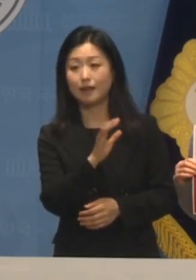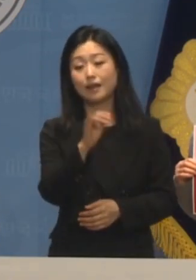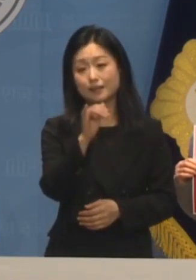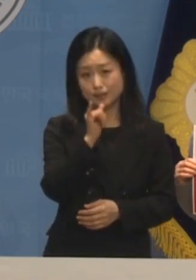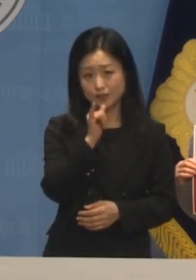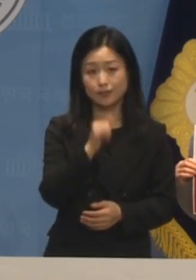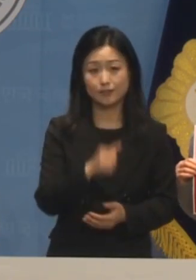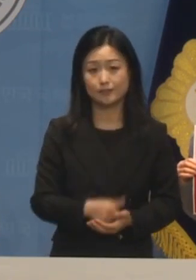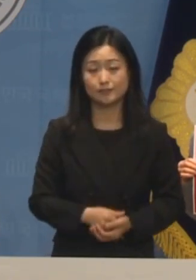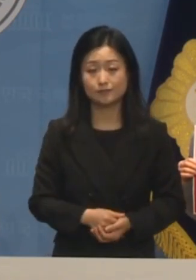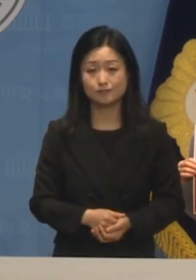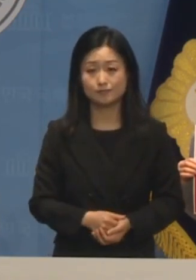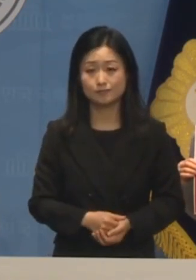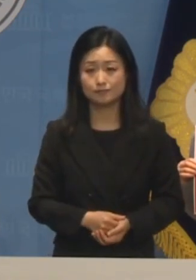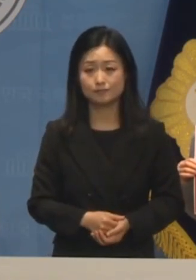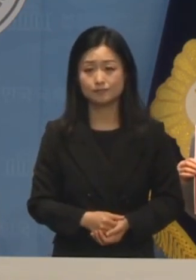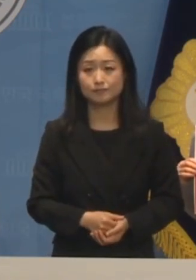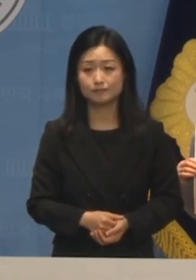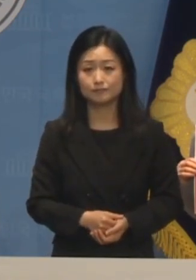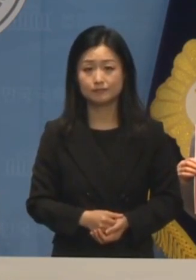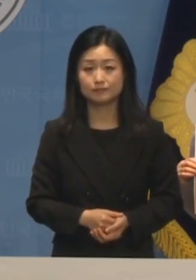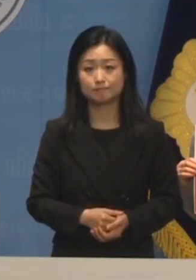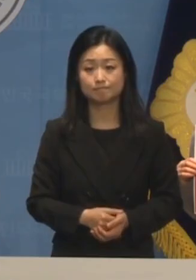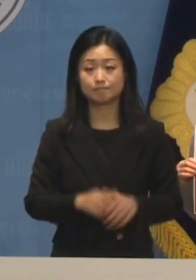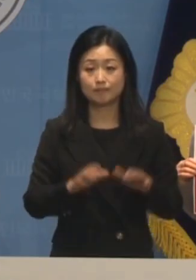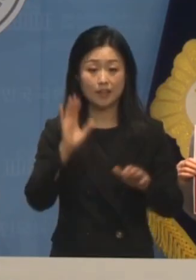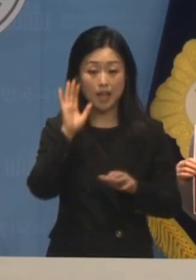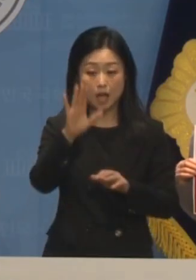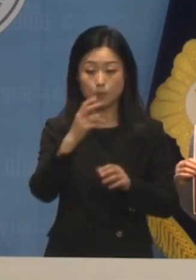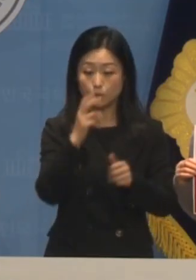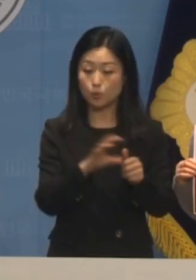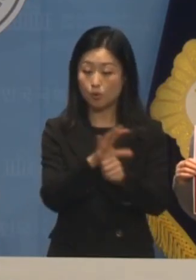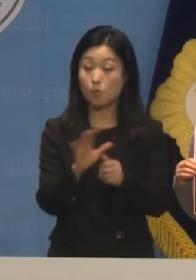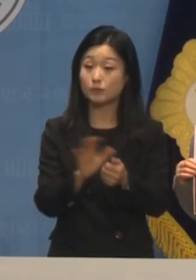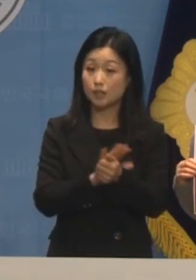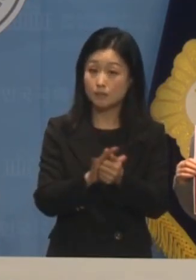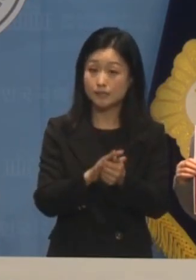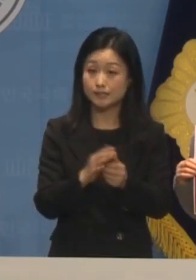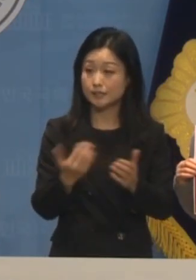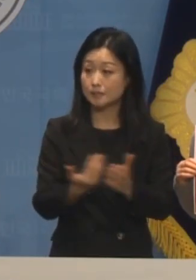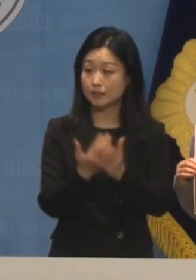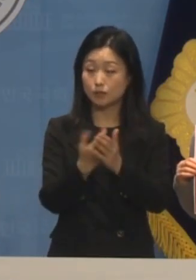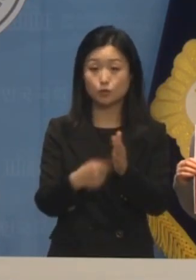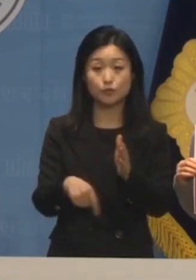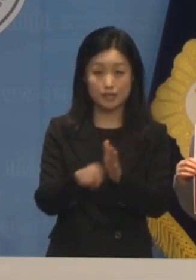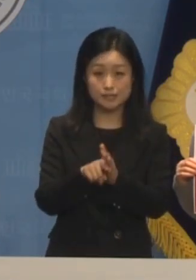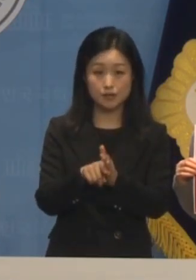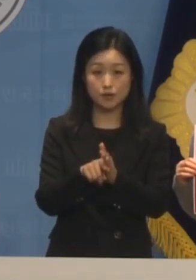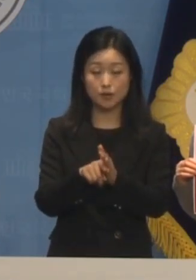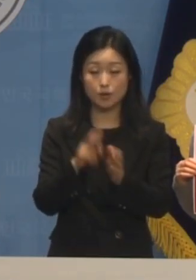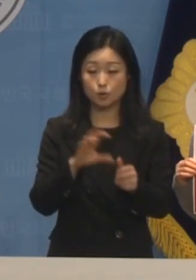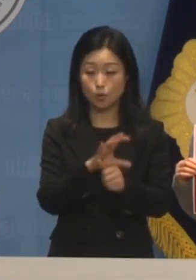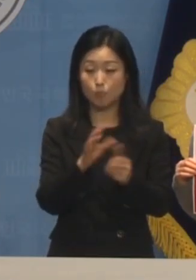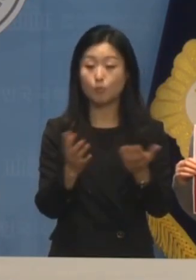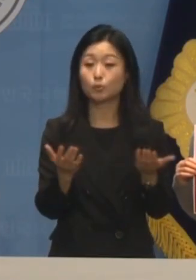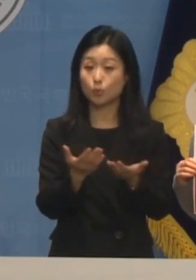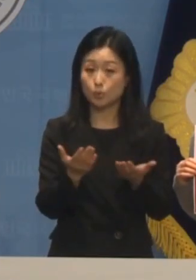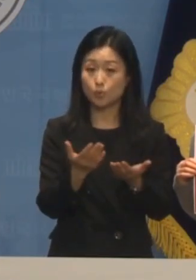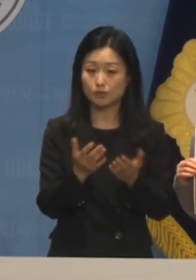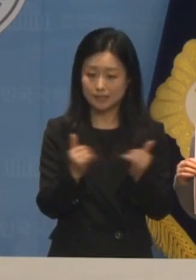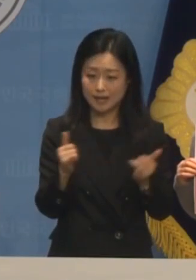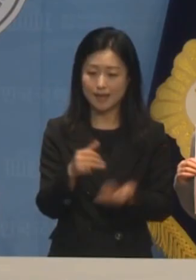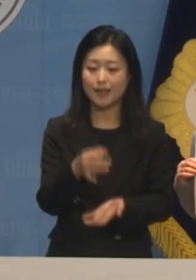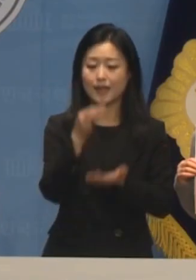현상이 나타나고 있습니다. 지속 가능한 돌봄 서비스 공급 체계를 만들기 위해서는 돌봄 노동의 가치가